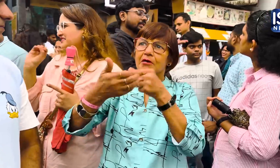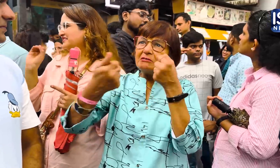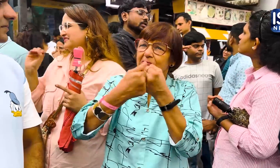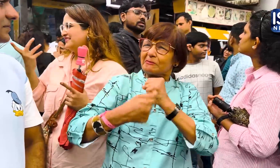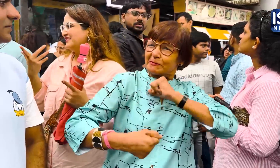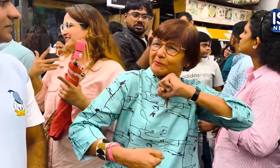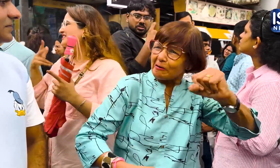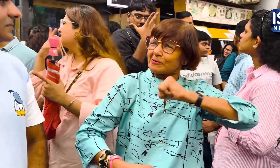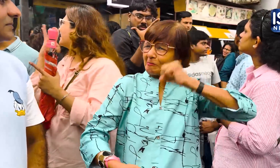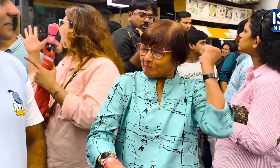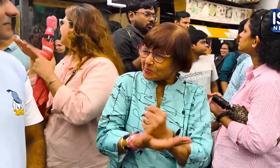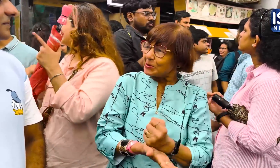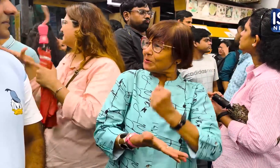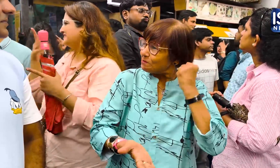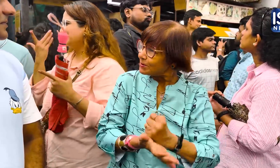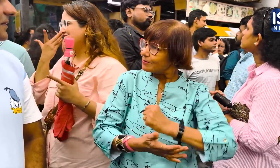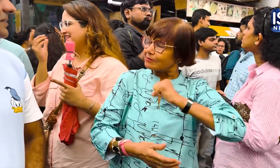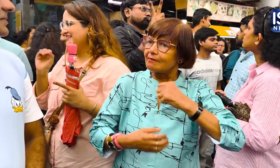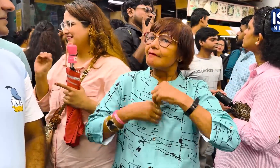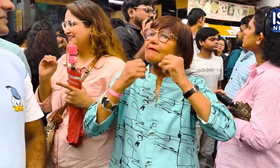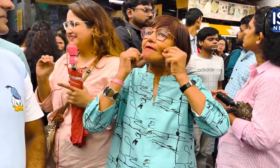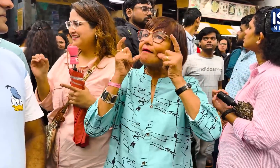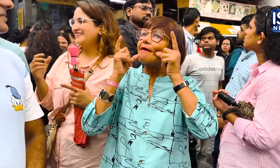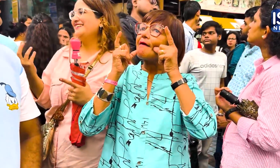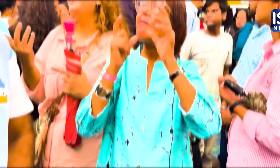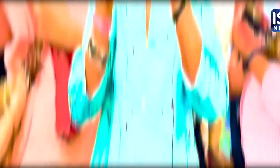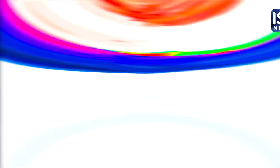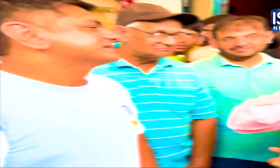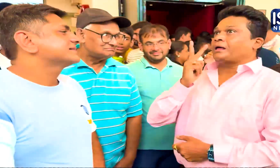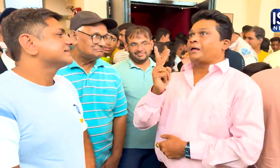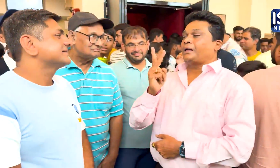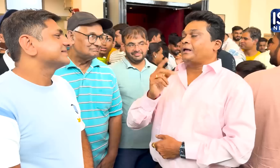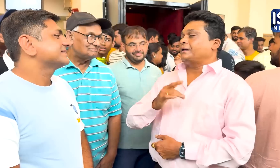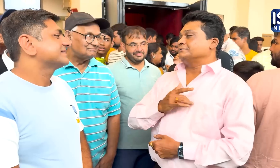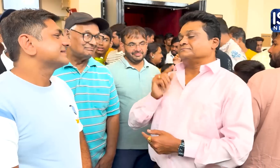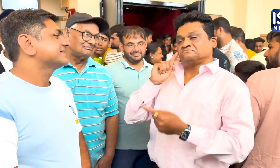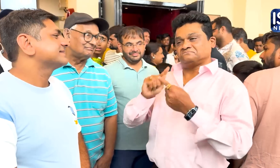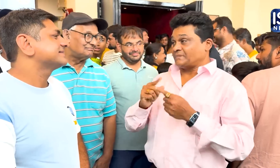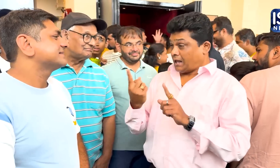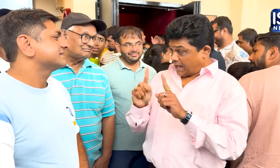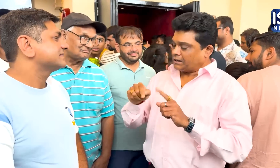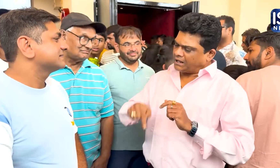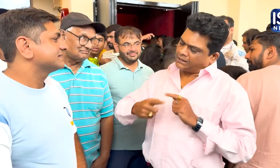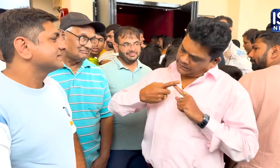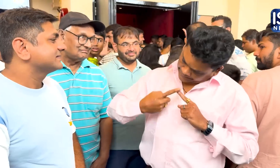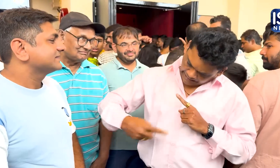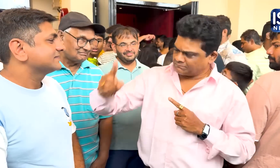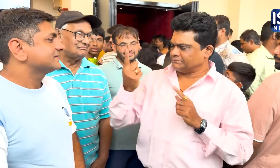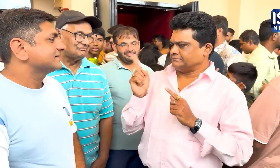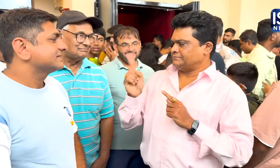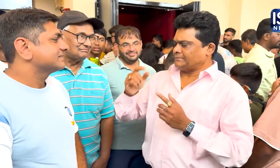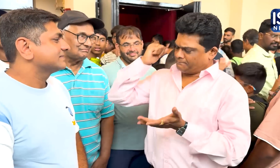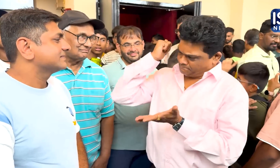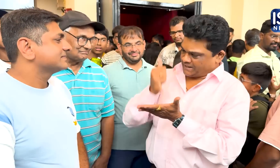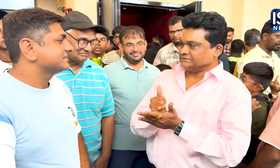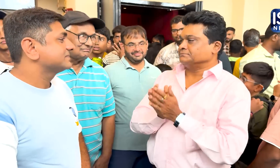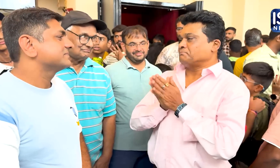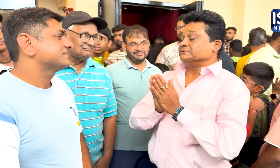आईएसएल इंटरप्रिटेशन होना ही चाहिए। अब मैं समझ गई। मैं सहमत हूँ। आईएसएल इंटरप्रिटेशन हमेशा होना चाहिए,